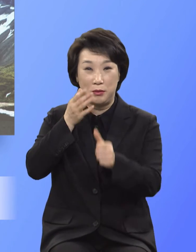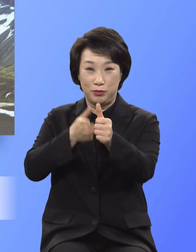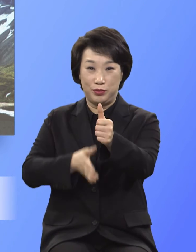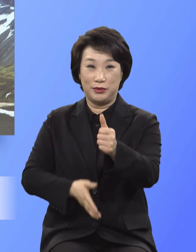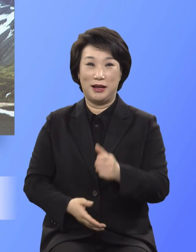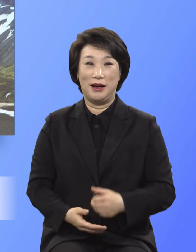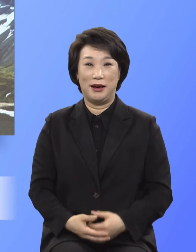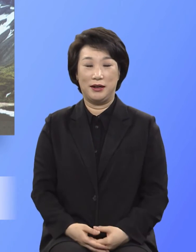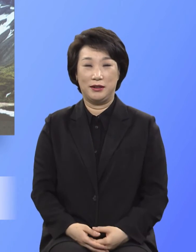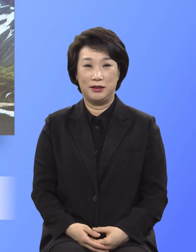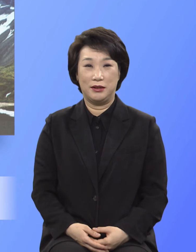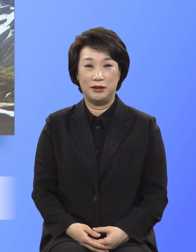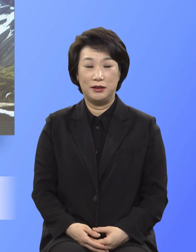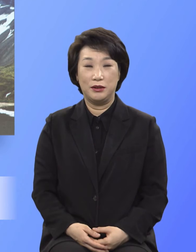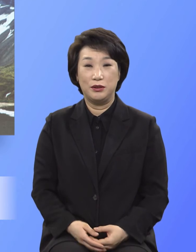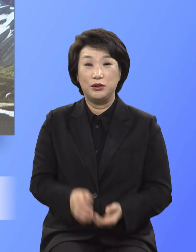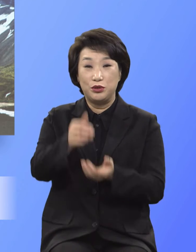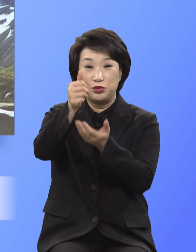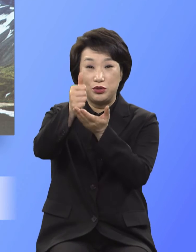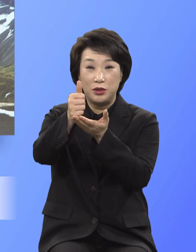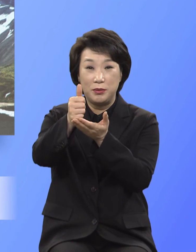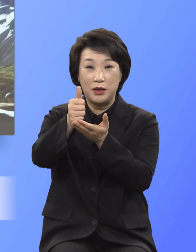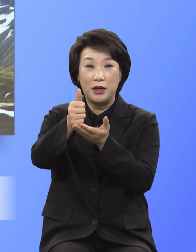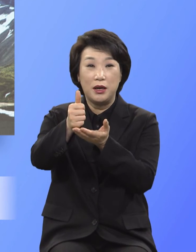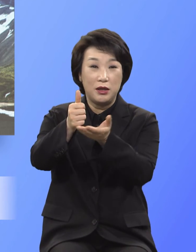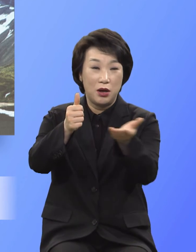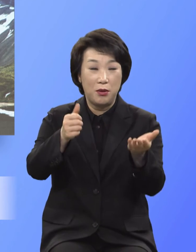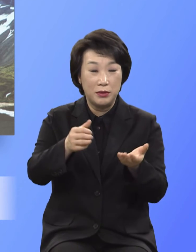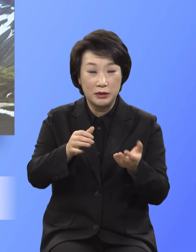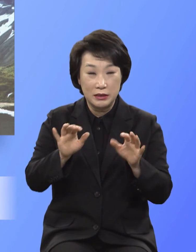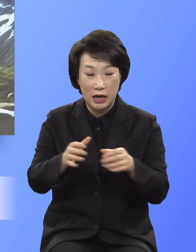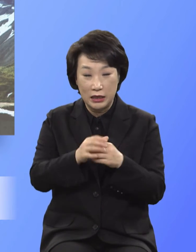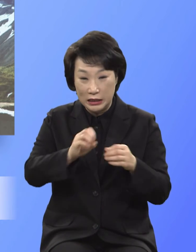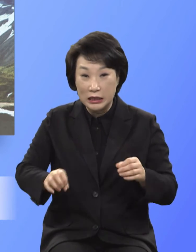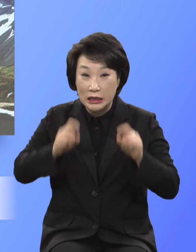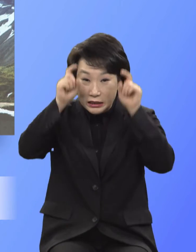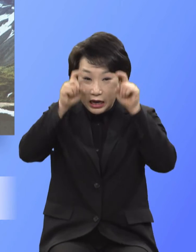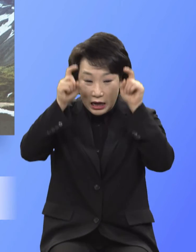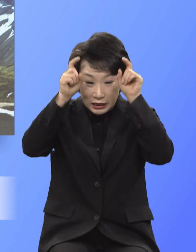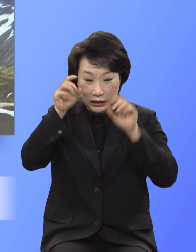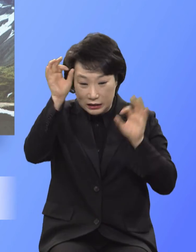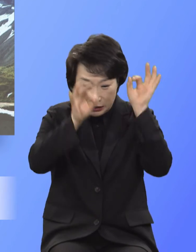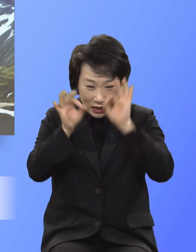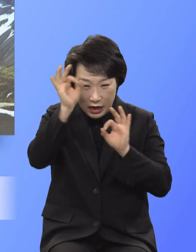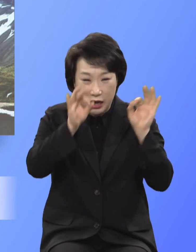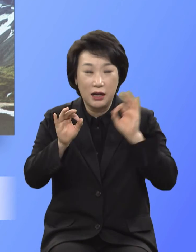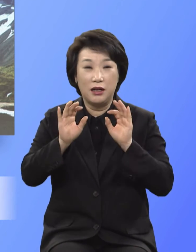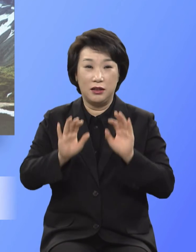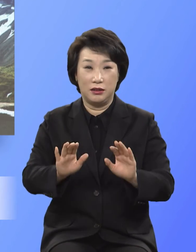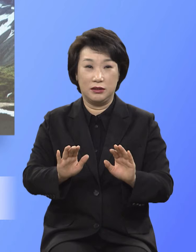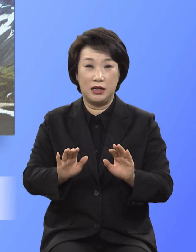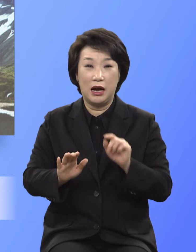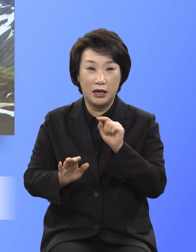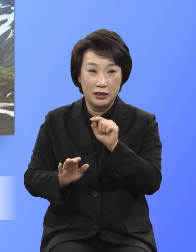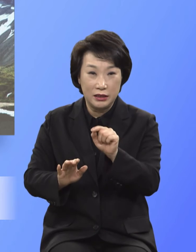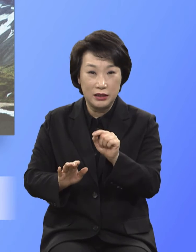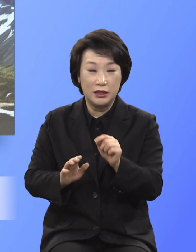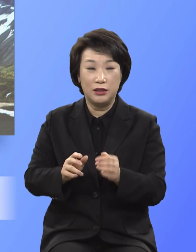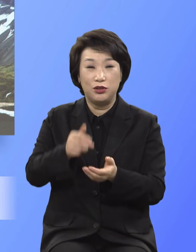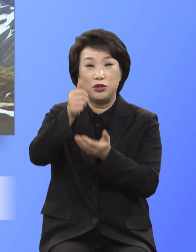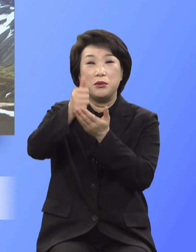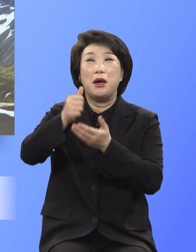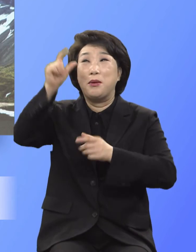바랍니다. 주님이 보세요, 이른 양을 애타게 찾으시는